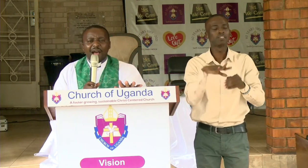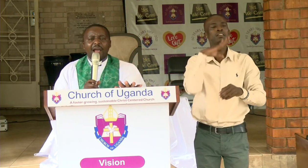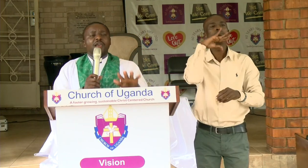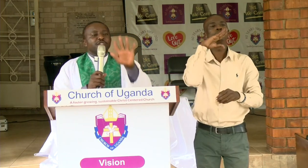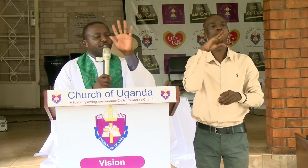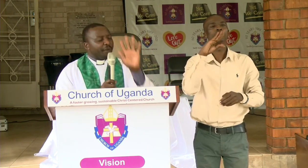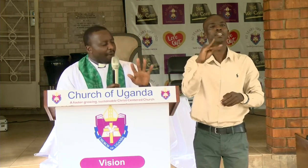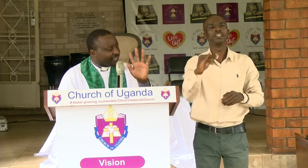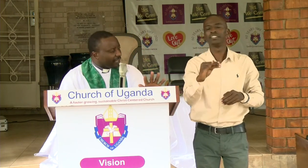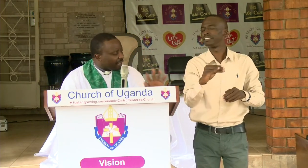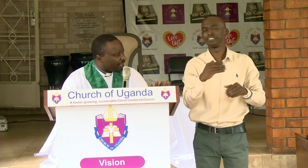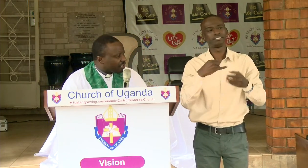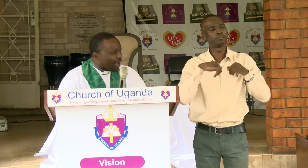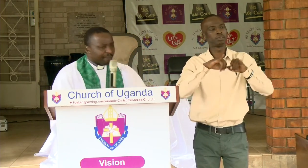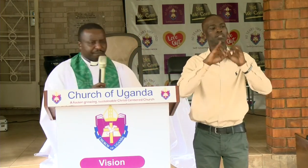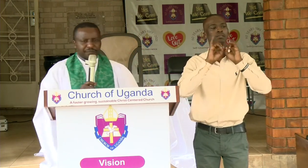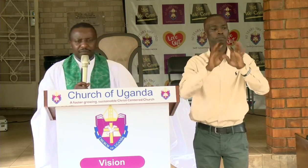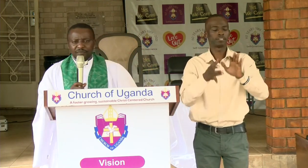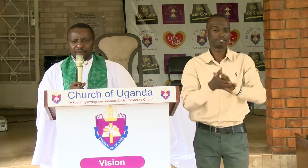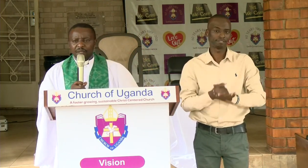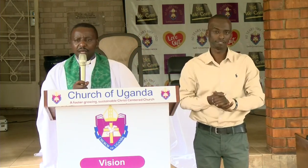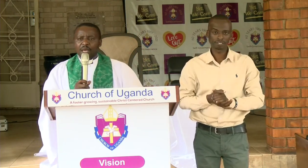boogera si bye bategeeza